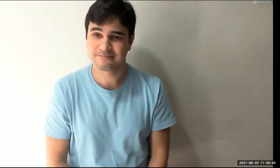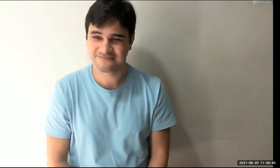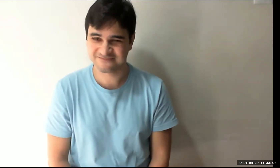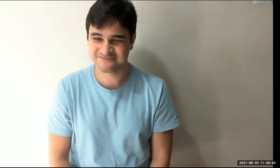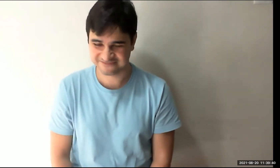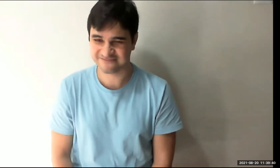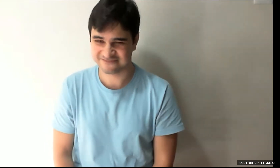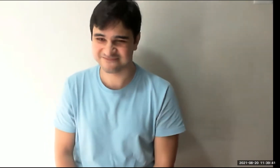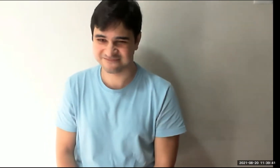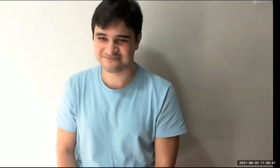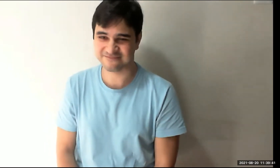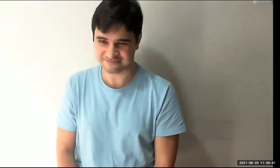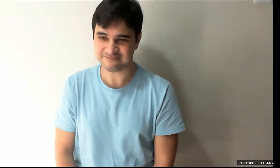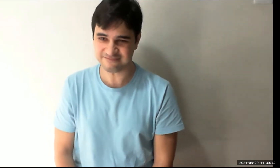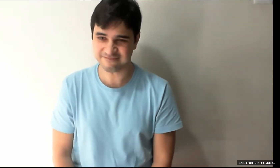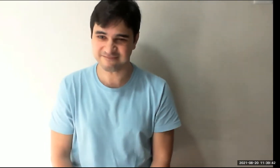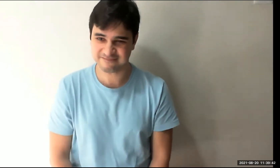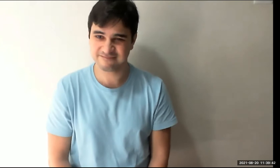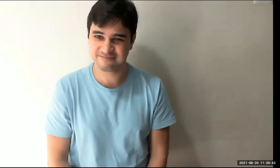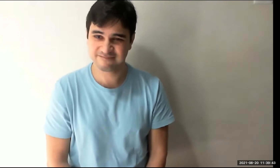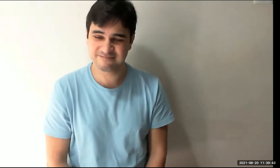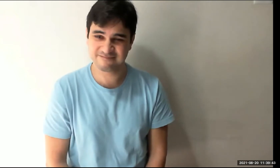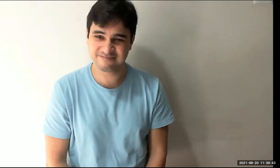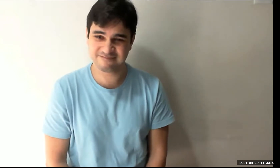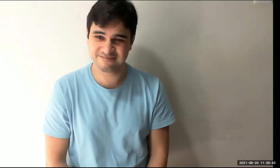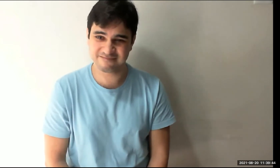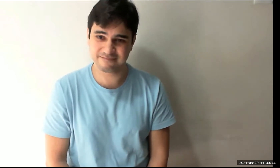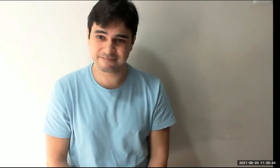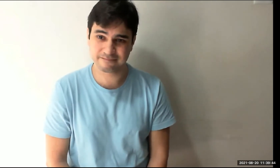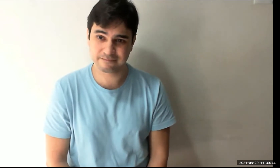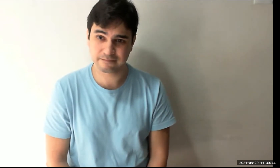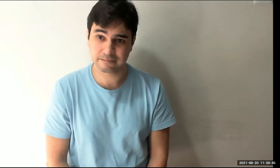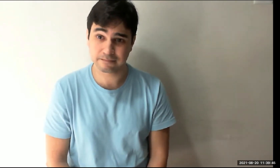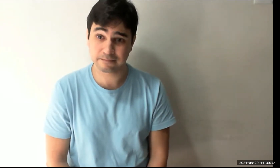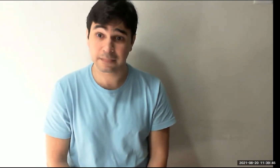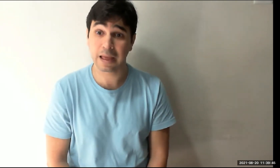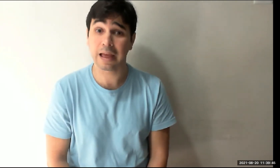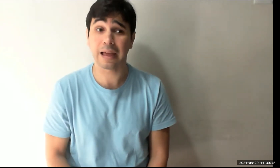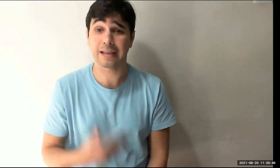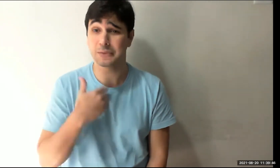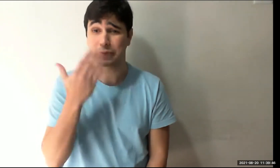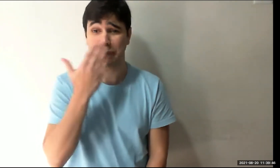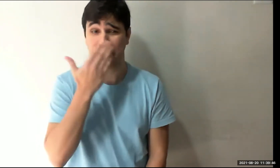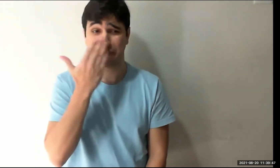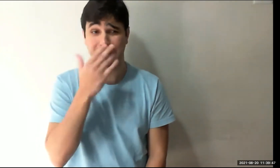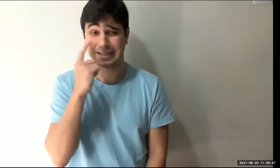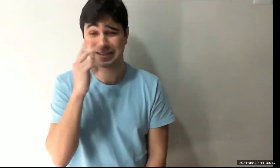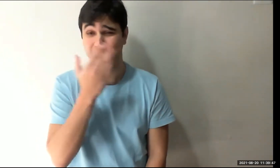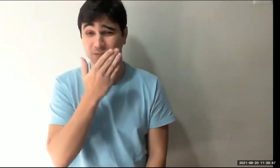surdos, ouvintes interessados. Aqui no bate-papo, estou lendo aqui no bate-papo, muitas ideias novas